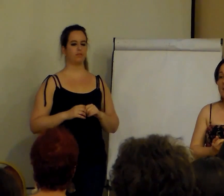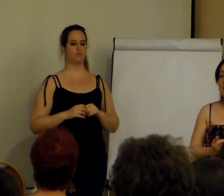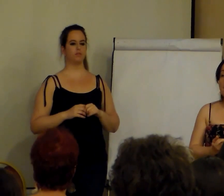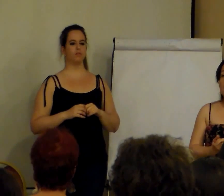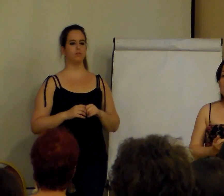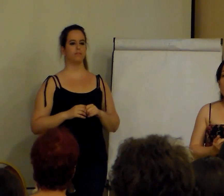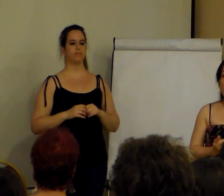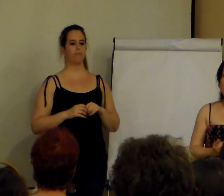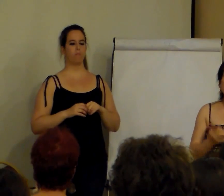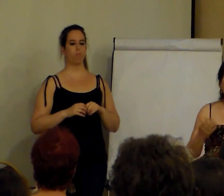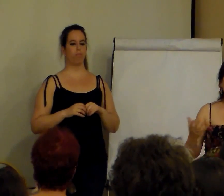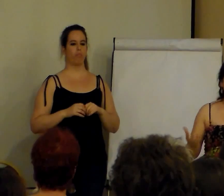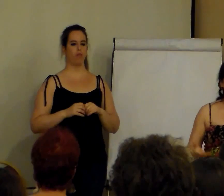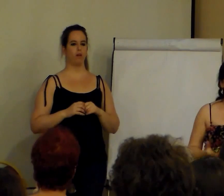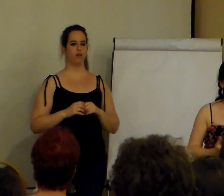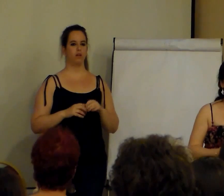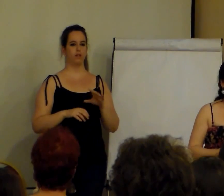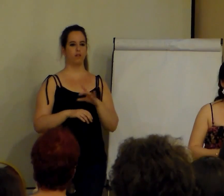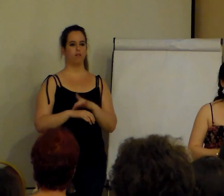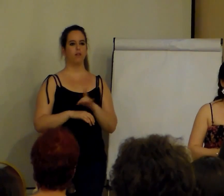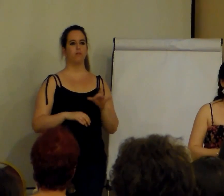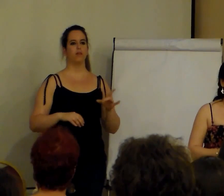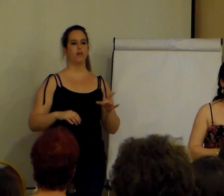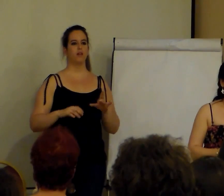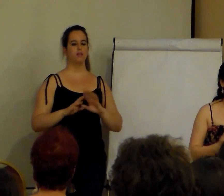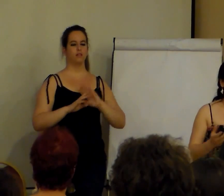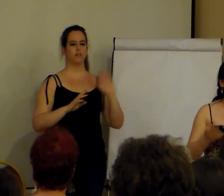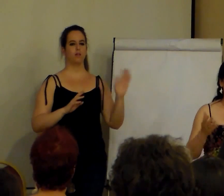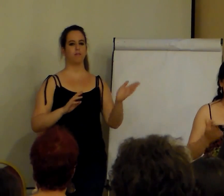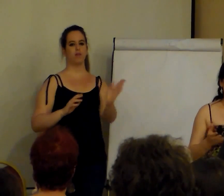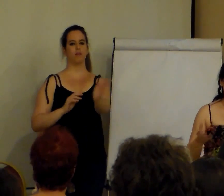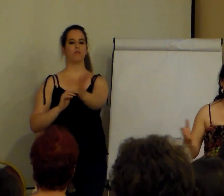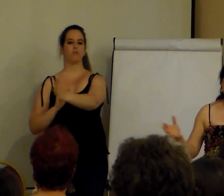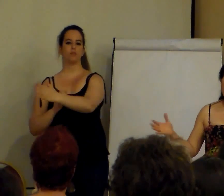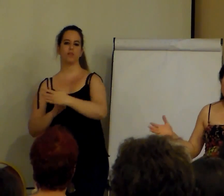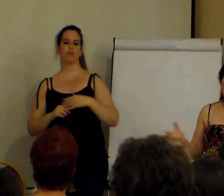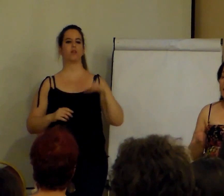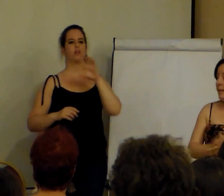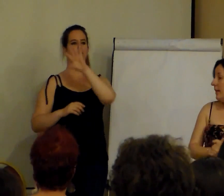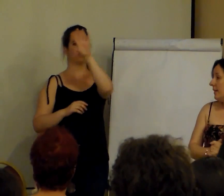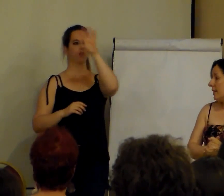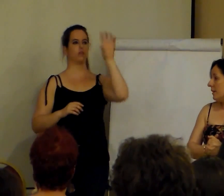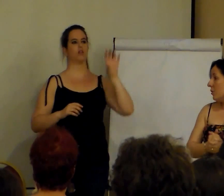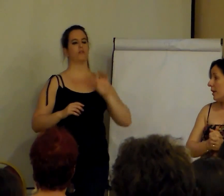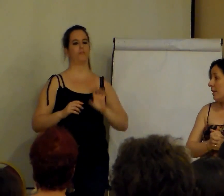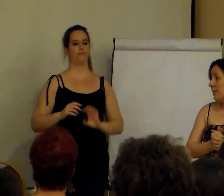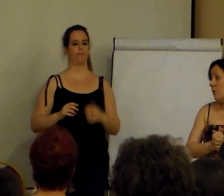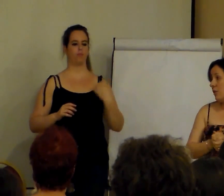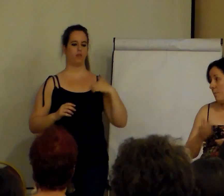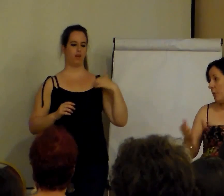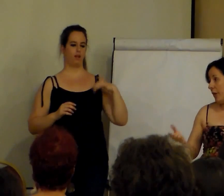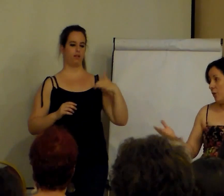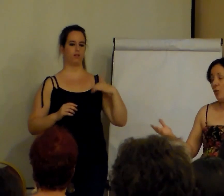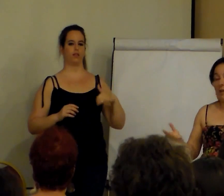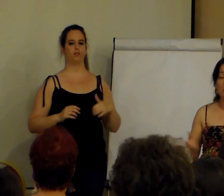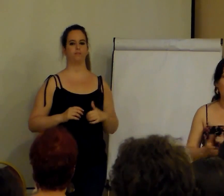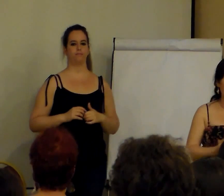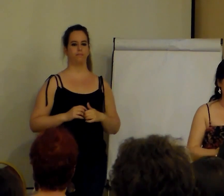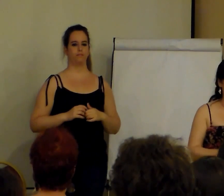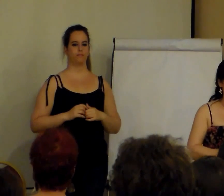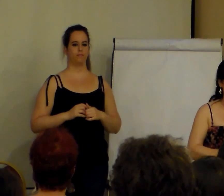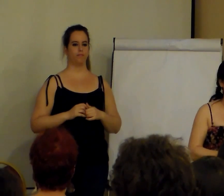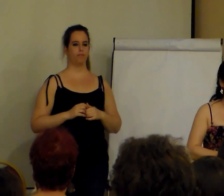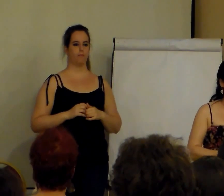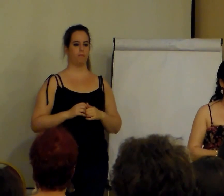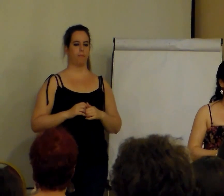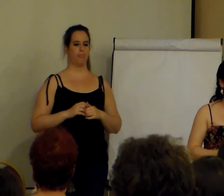para que cada vez esta enfermedad sea más difundida y podamos llegar a todas las partes del territorio argentino y, por qué no,